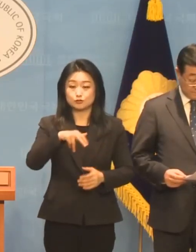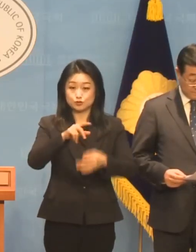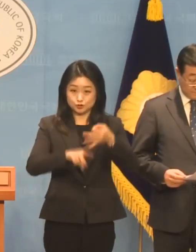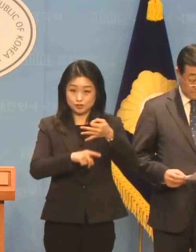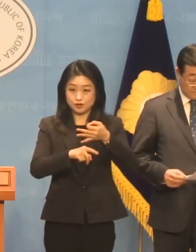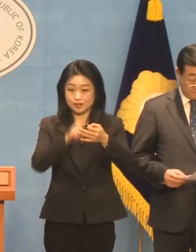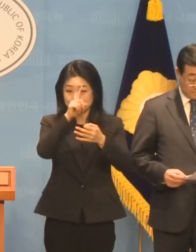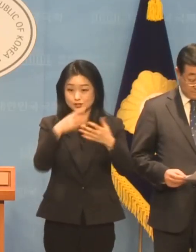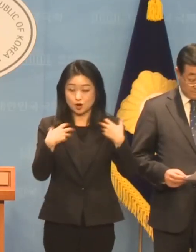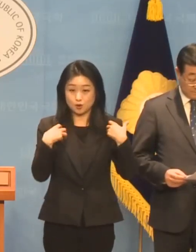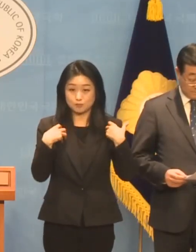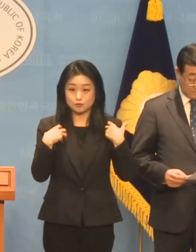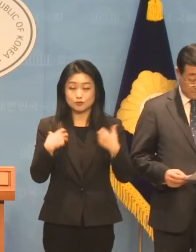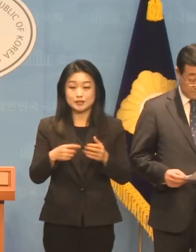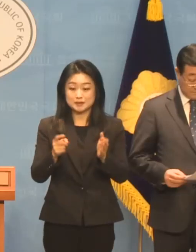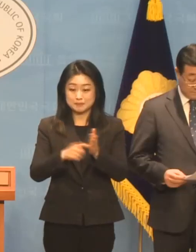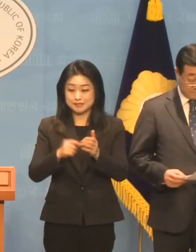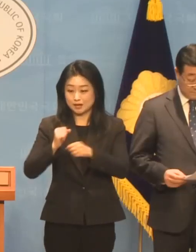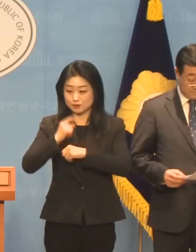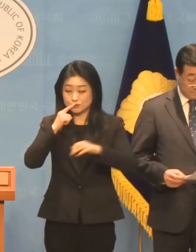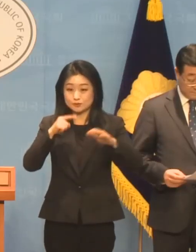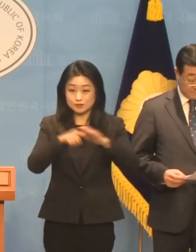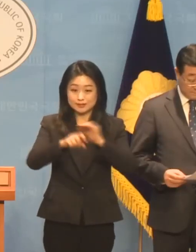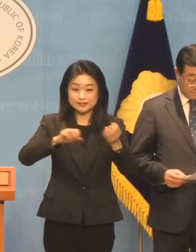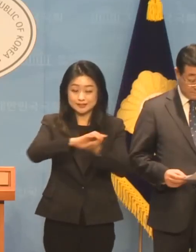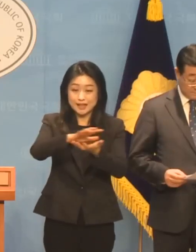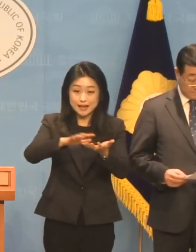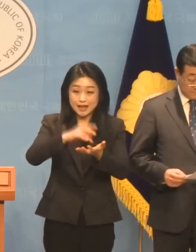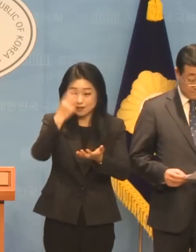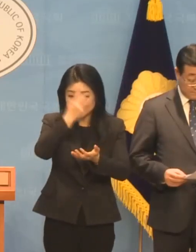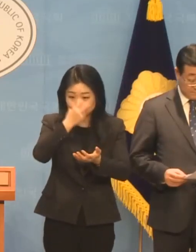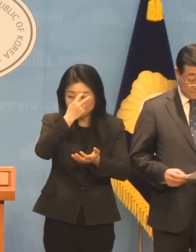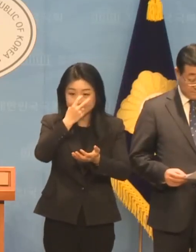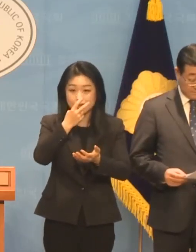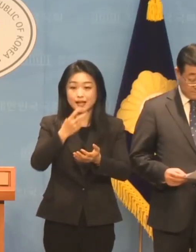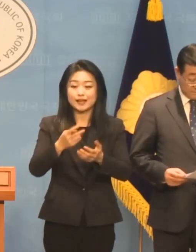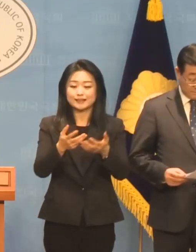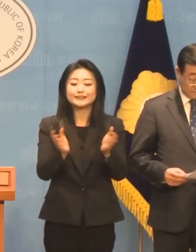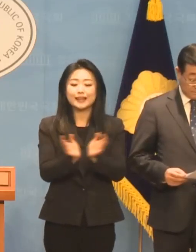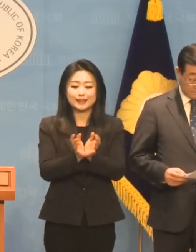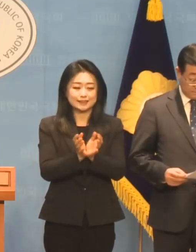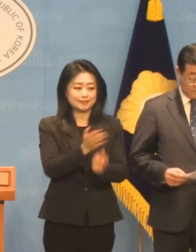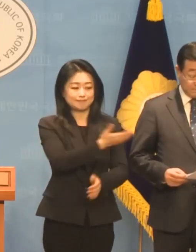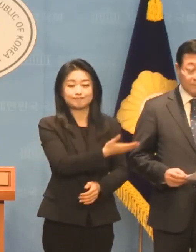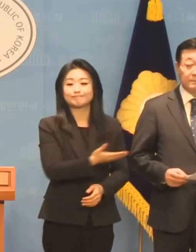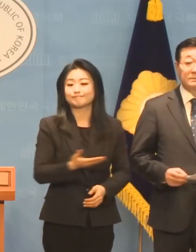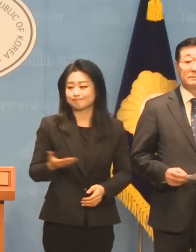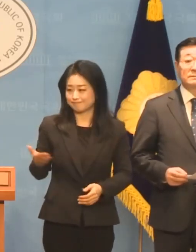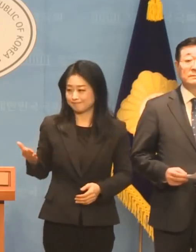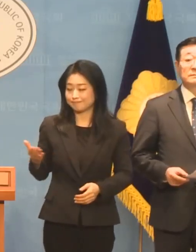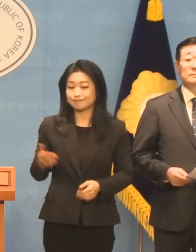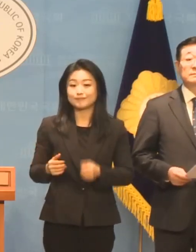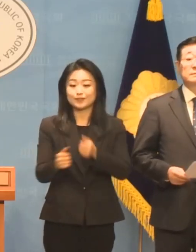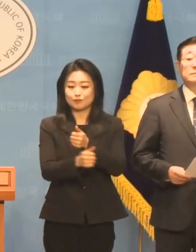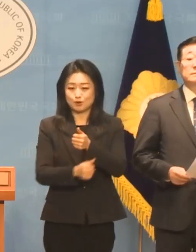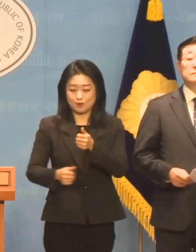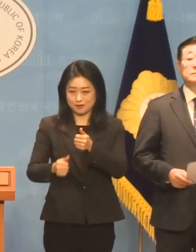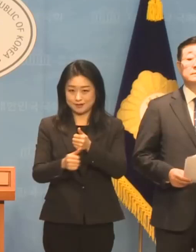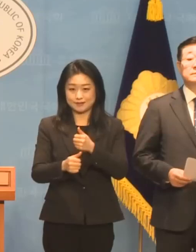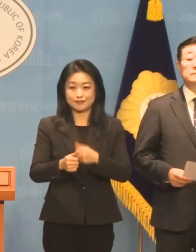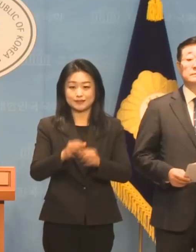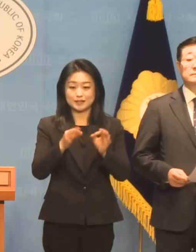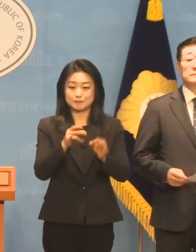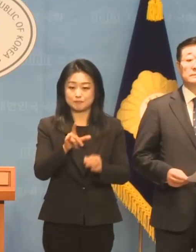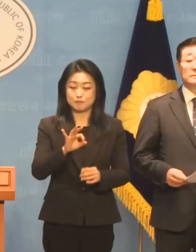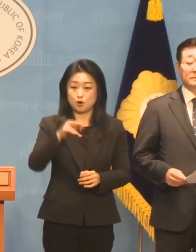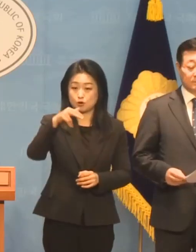정부의 비상계엄 선포를 통한 내란 혐의 진상규명 국정조사 특별위원회 위원 1동,